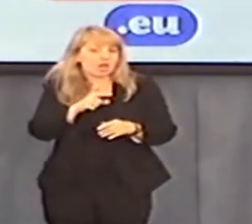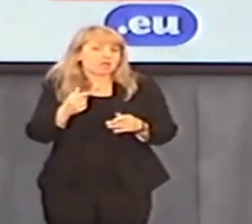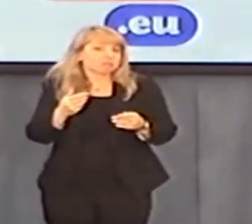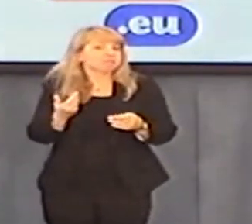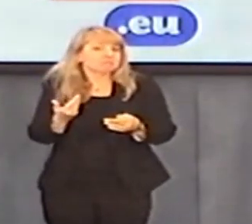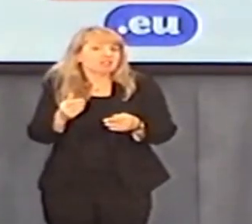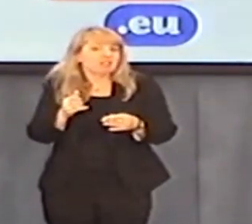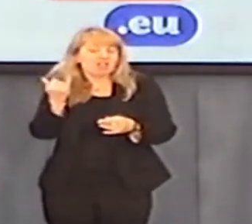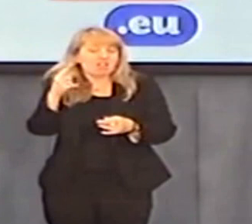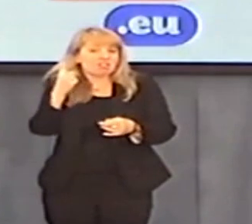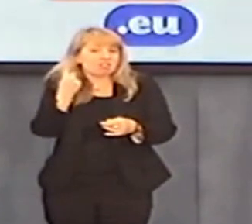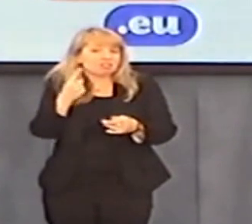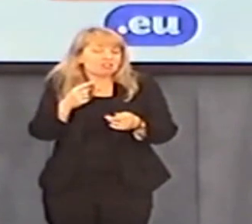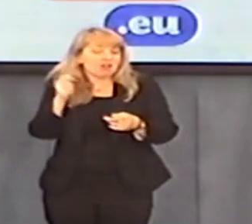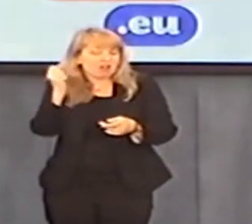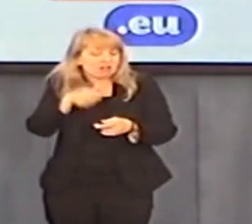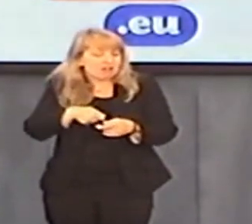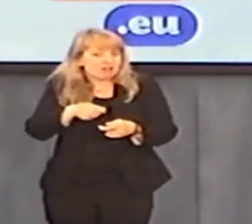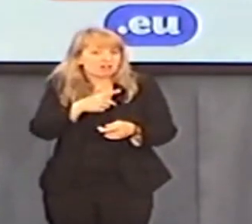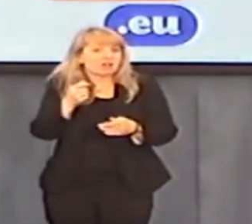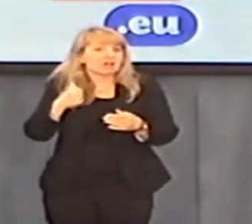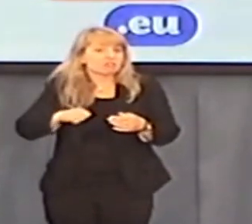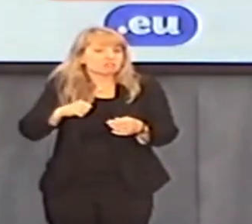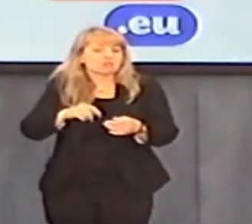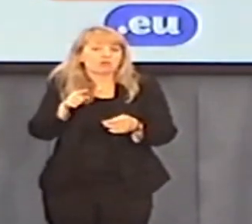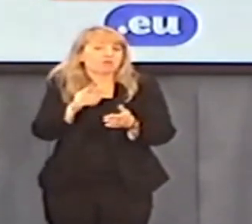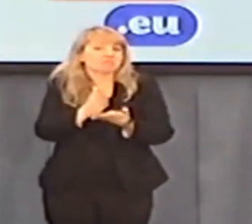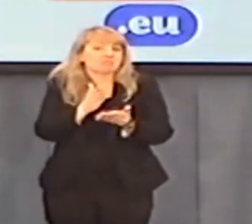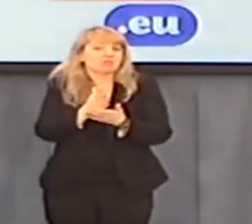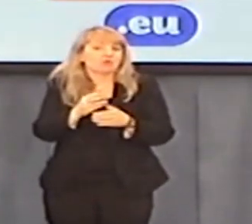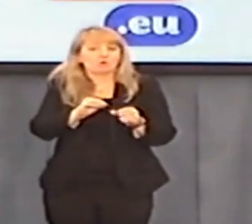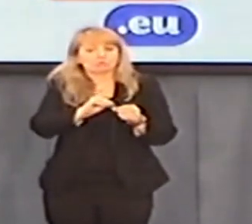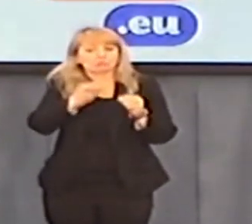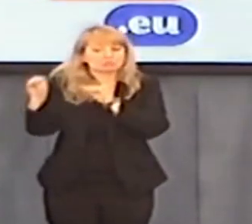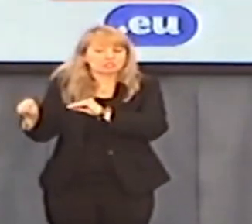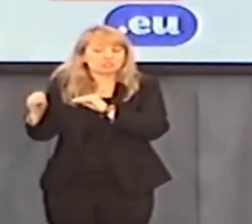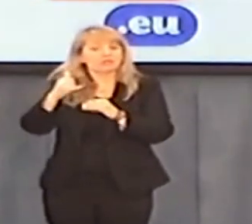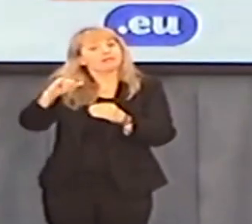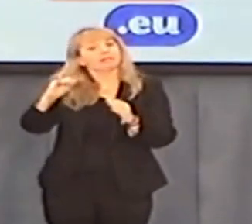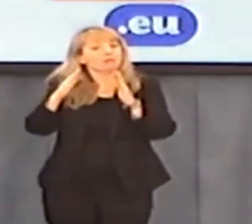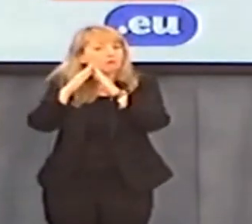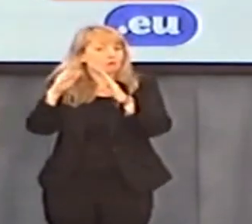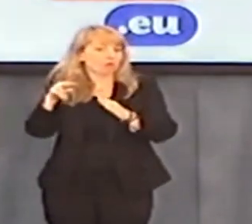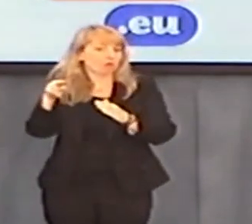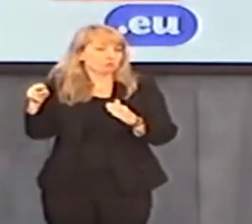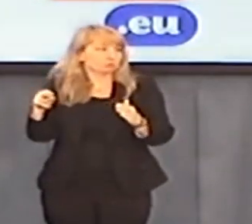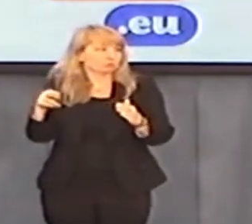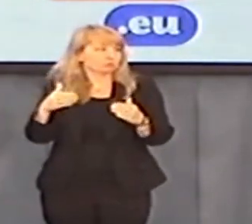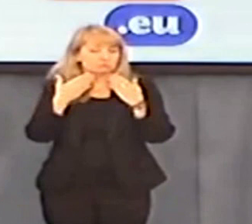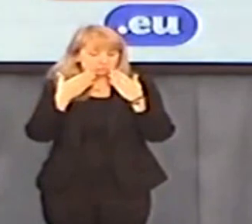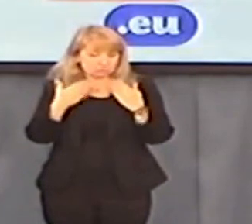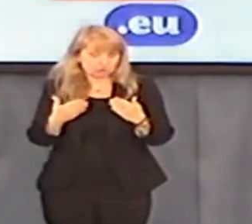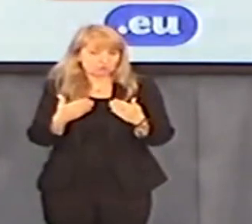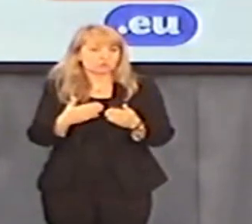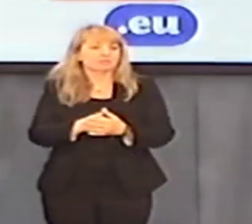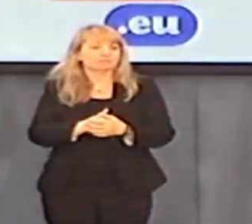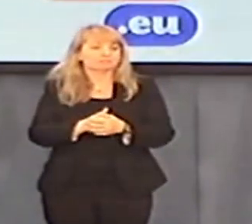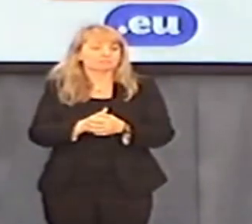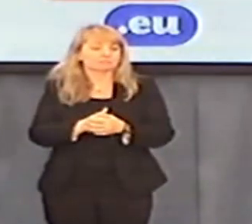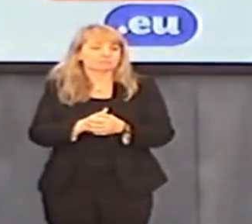jedyna kara, jaka ich czeka, to przeniesienie do lepszej parafii. Dziękuję.